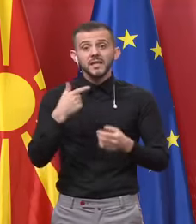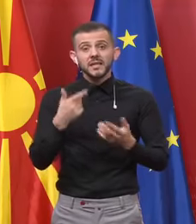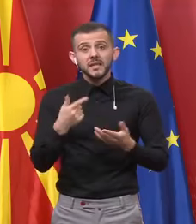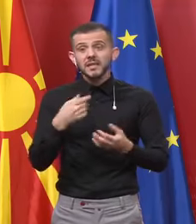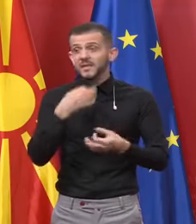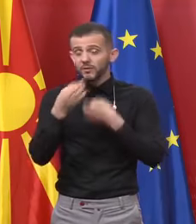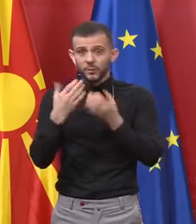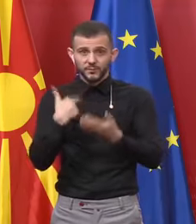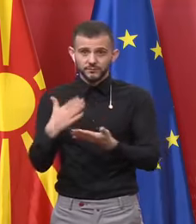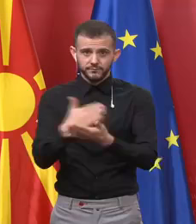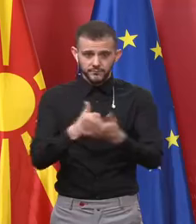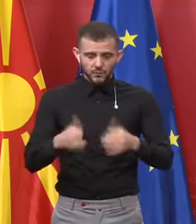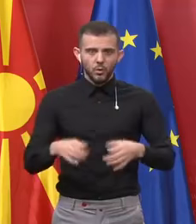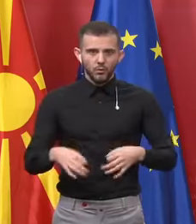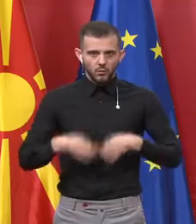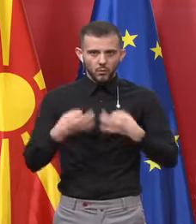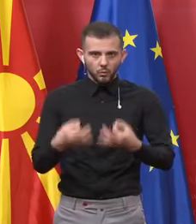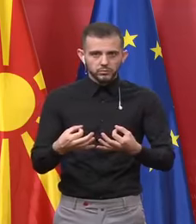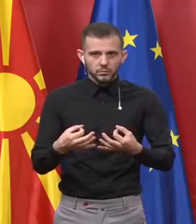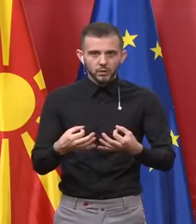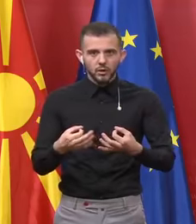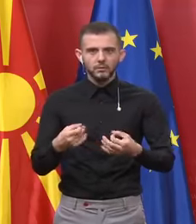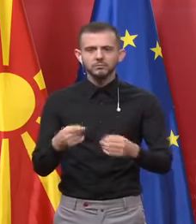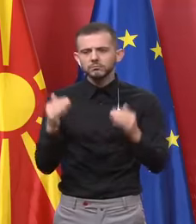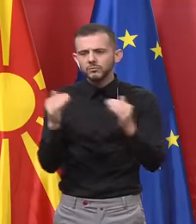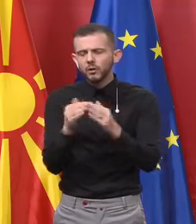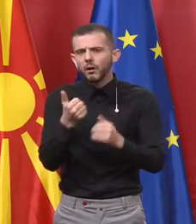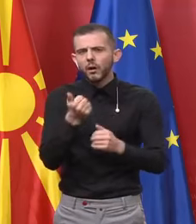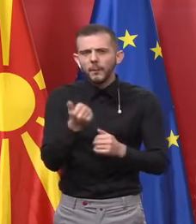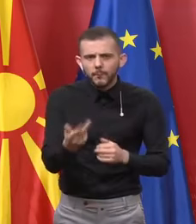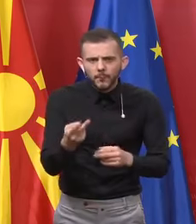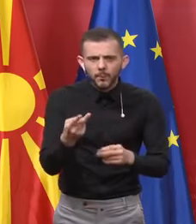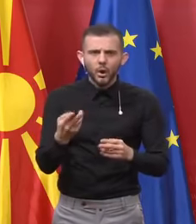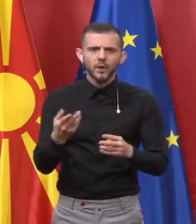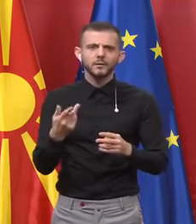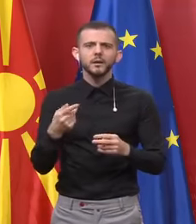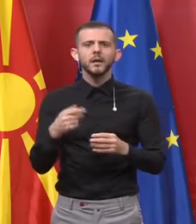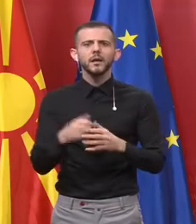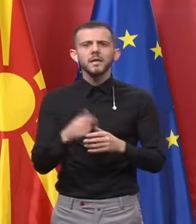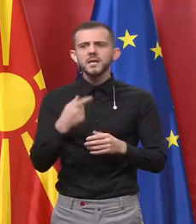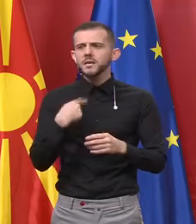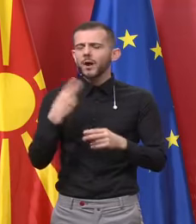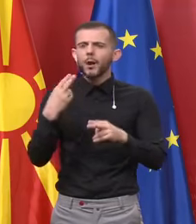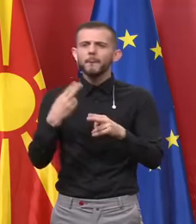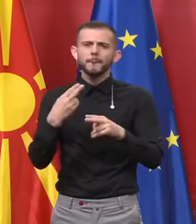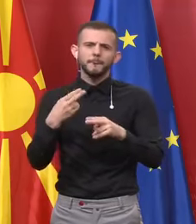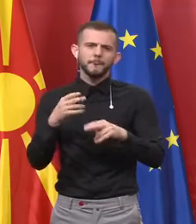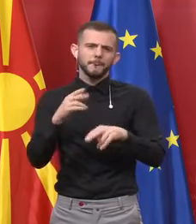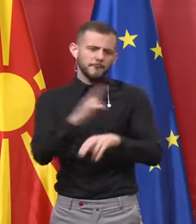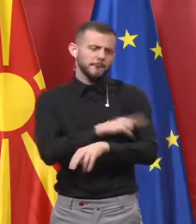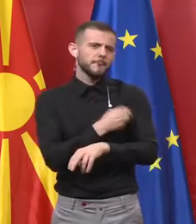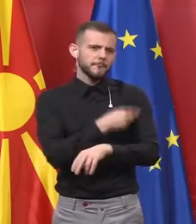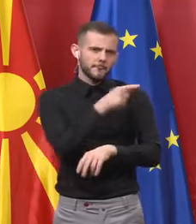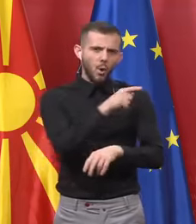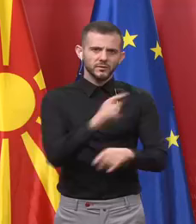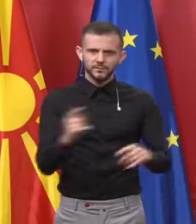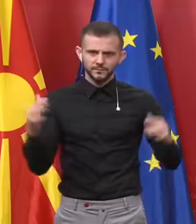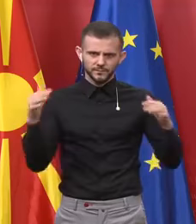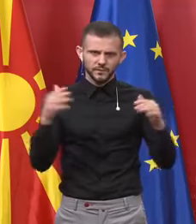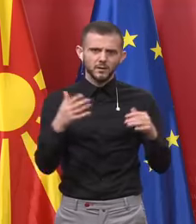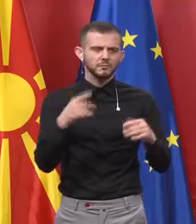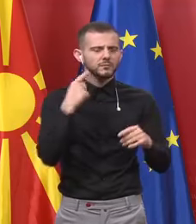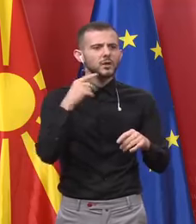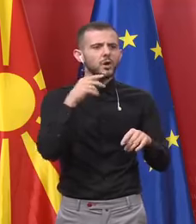информациите кои што ги собравме утрото, а согласно бројот на просечниот број кој што ги имаат болниците каде доаѓаат пациентите